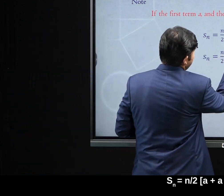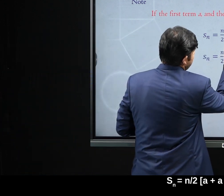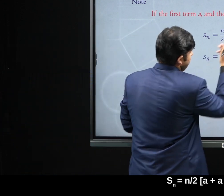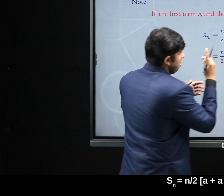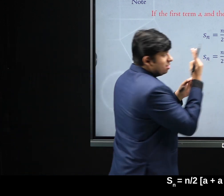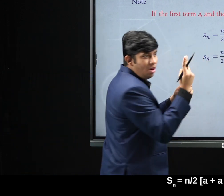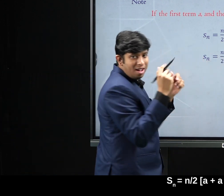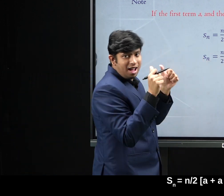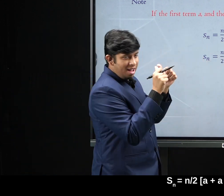n/2 ఇంటూ A ప్లస్